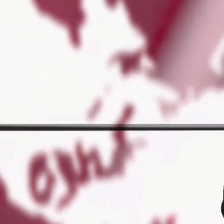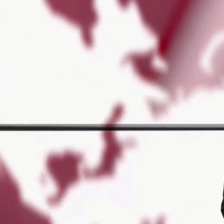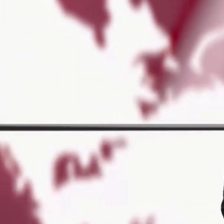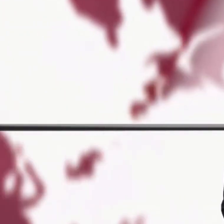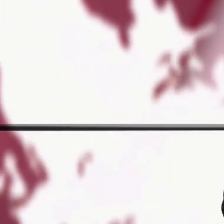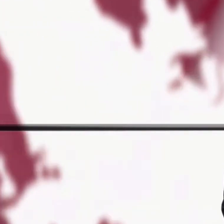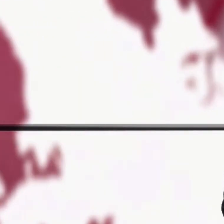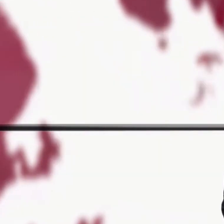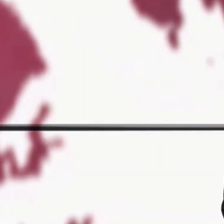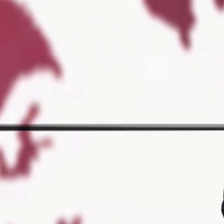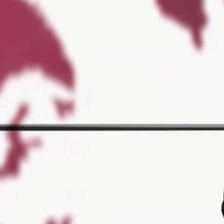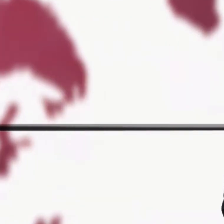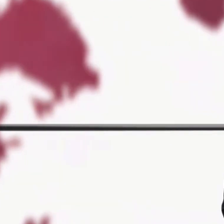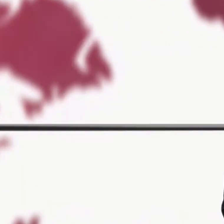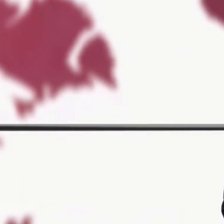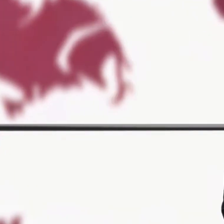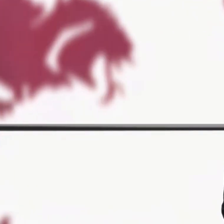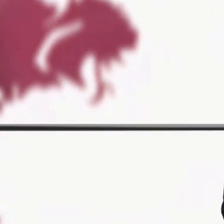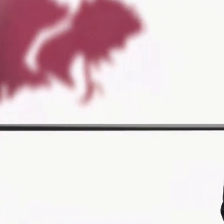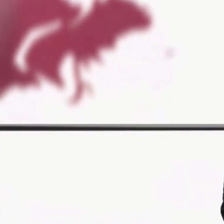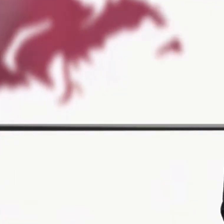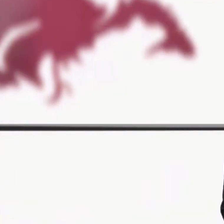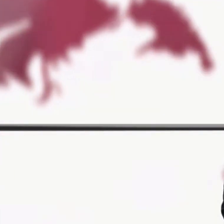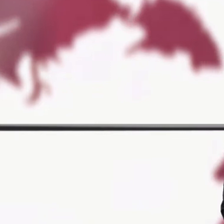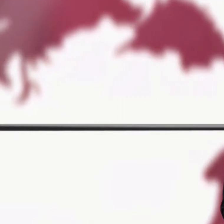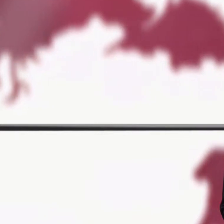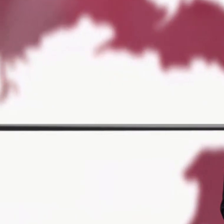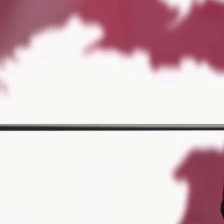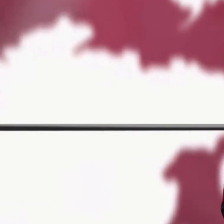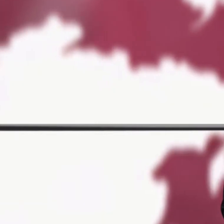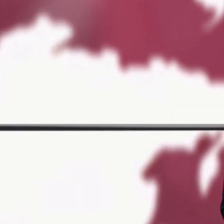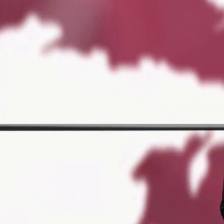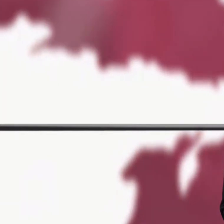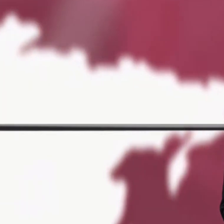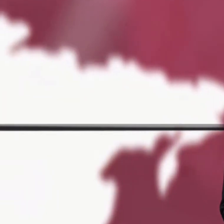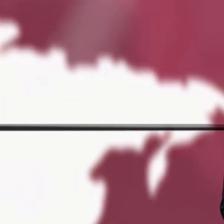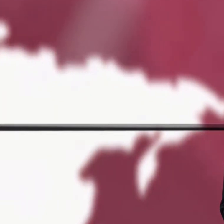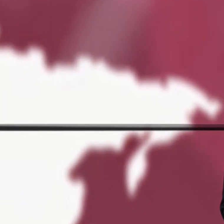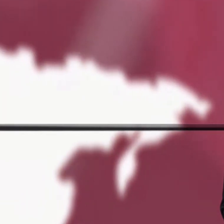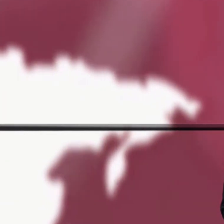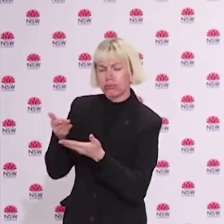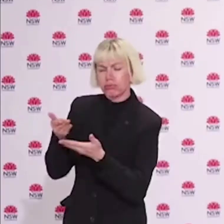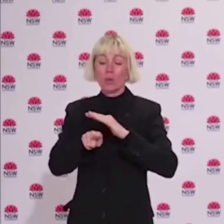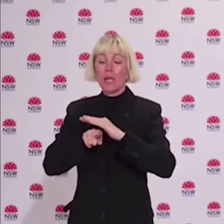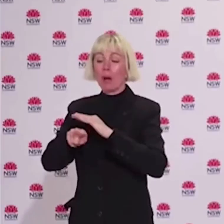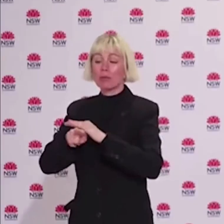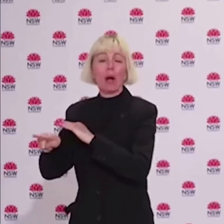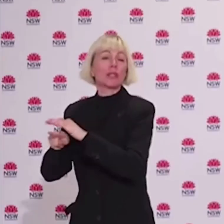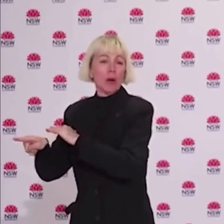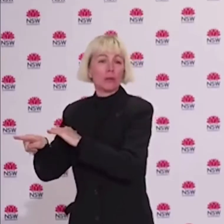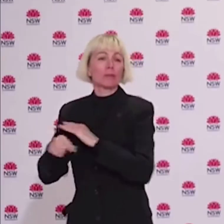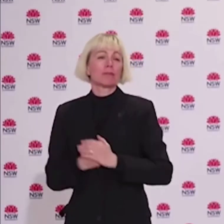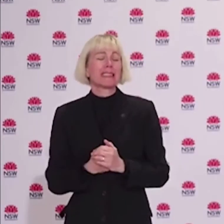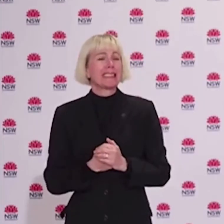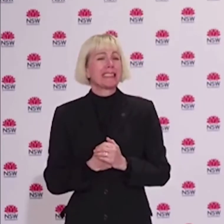अस्ट्रेलियाको संघीय राजधानी सिडनीमा संकटकाल घोषणा गरिएको छ। कोरोना भाइरसको महामारी बढ्दै गएकाले त्यसलाई न्यूनीकरण गर्नका लागि शुक्रबार